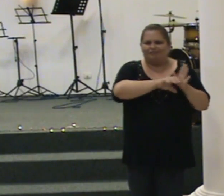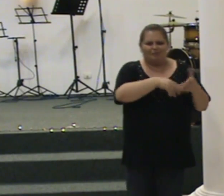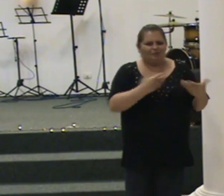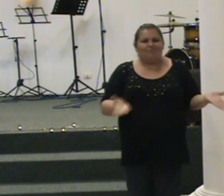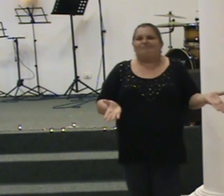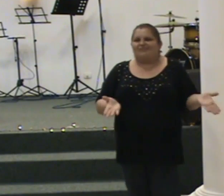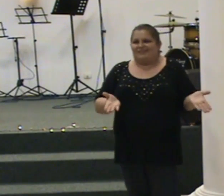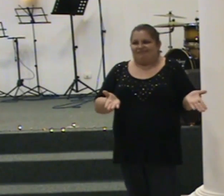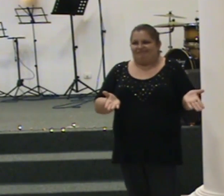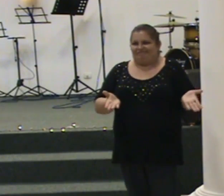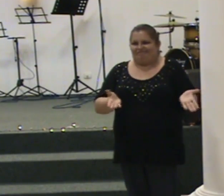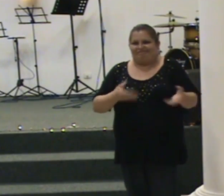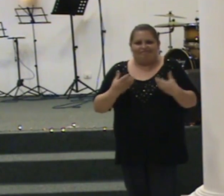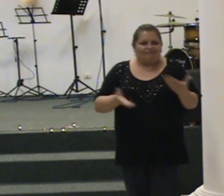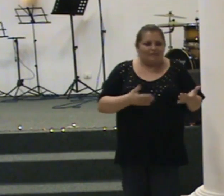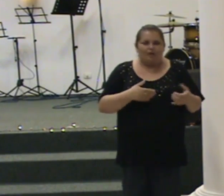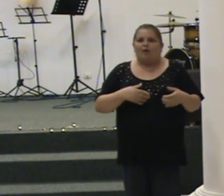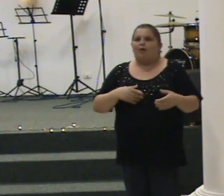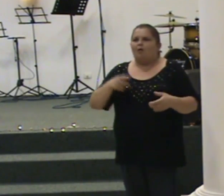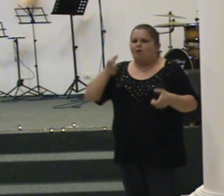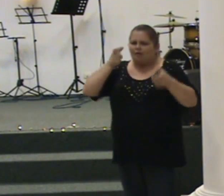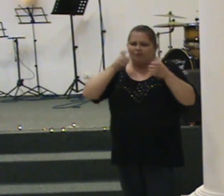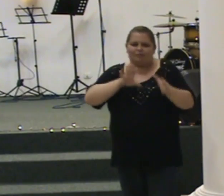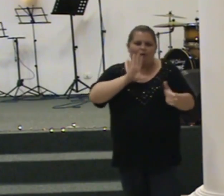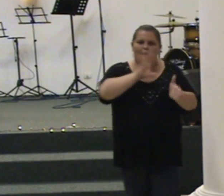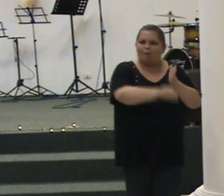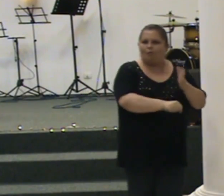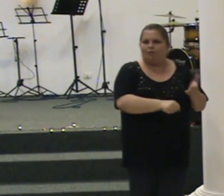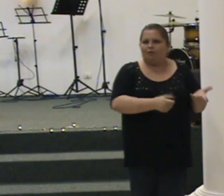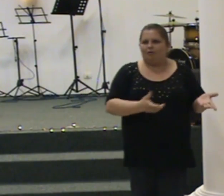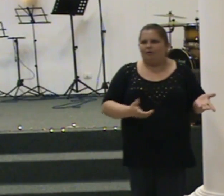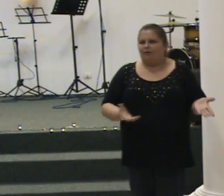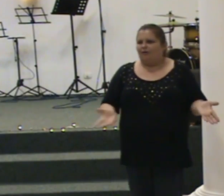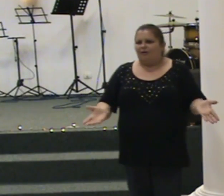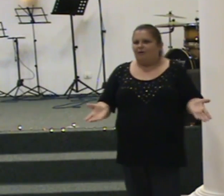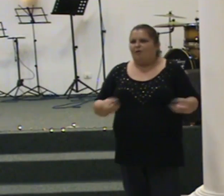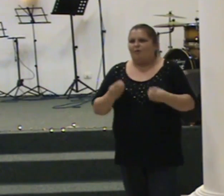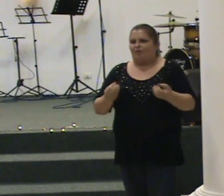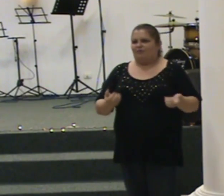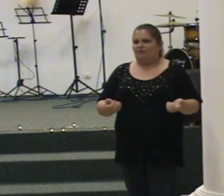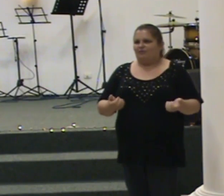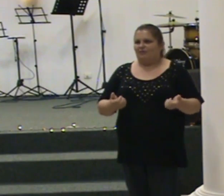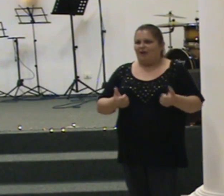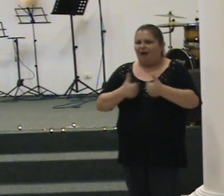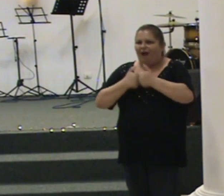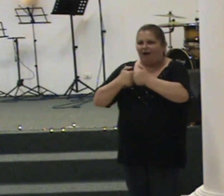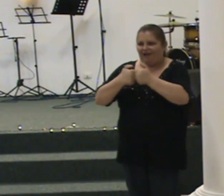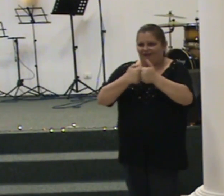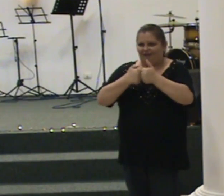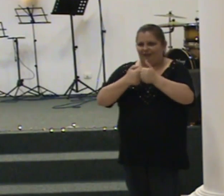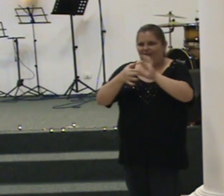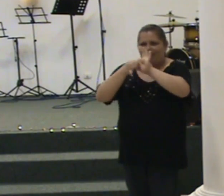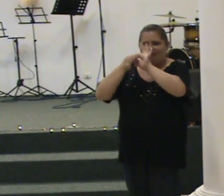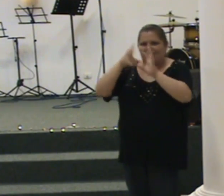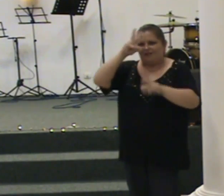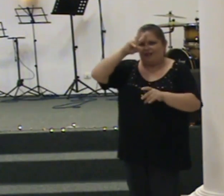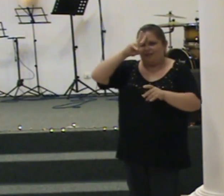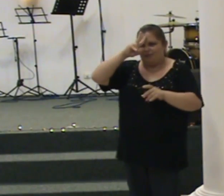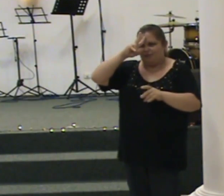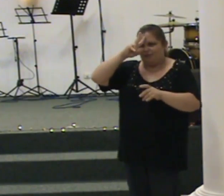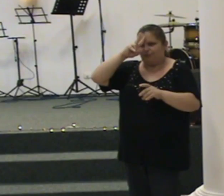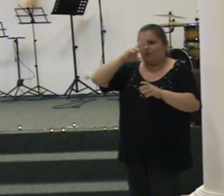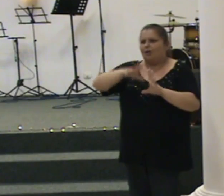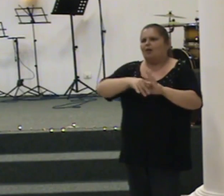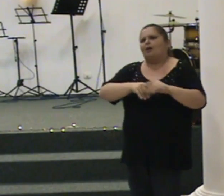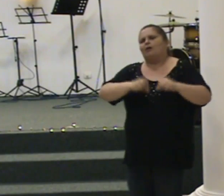assim o escárnio do inimigo de levar a arca de Deus, a arca da aliança, a arca foi